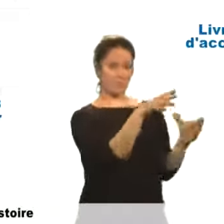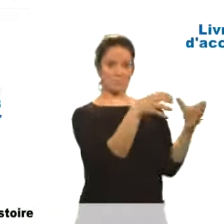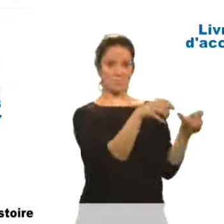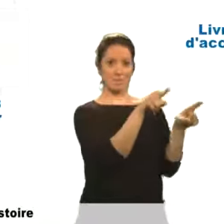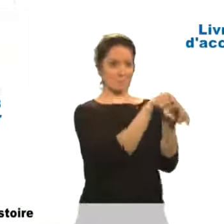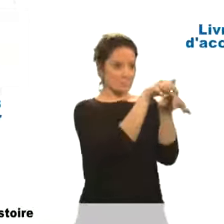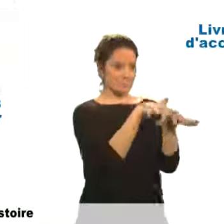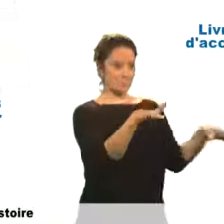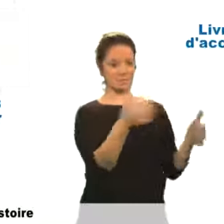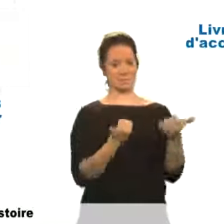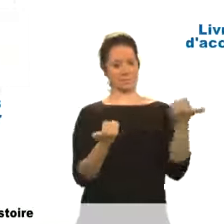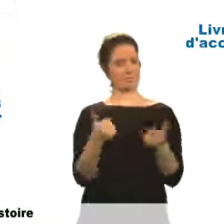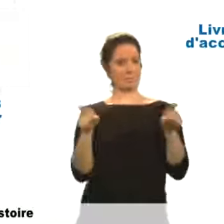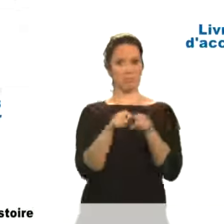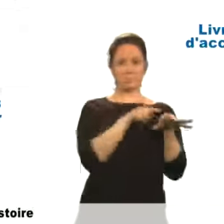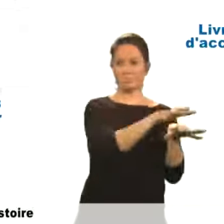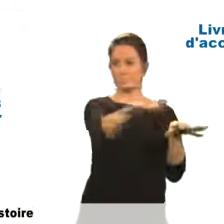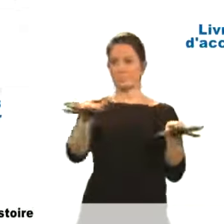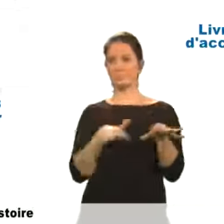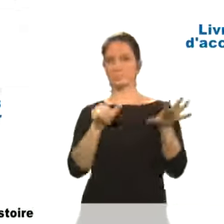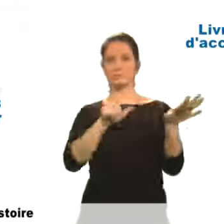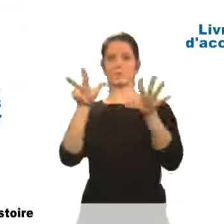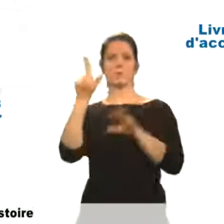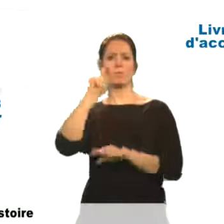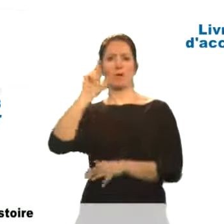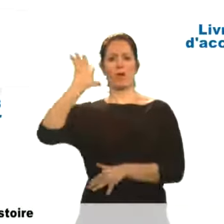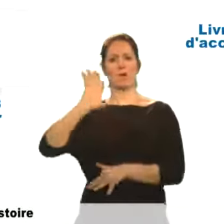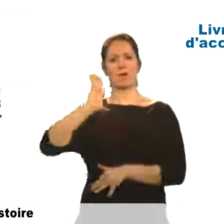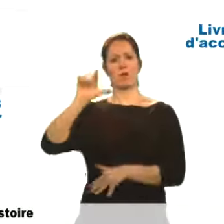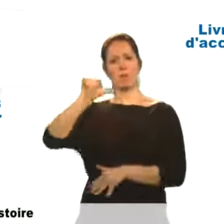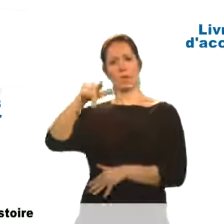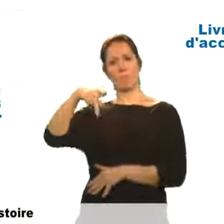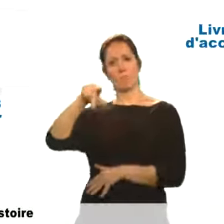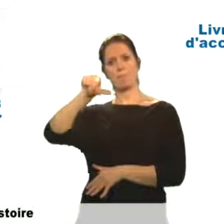APAMAD n'intervenant pas auparavant sur le territoire du bassin potassique.